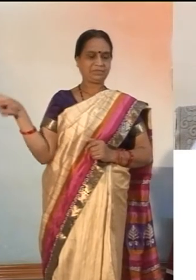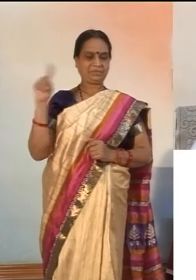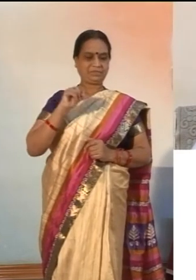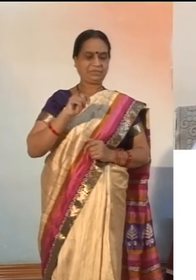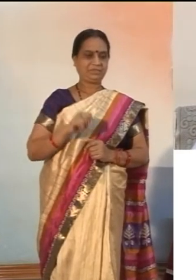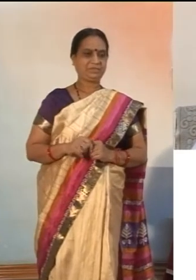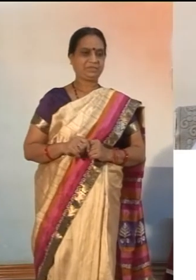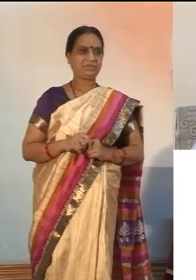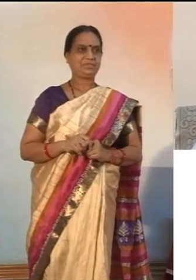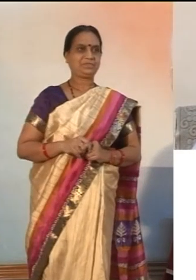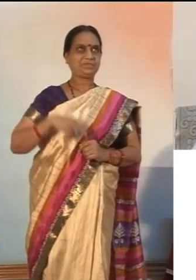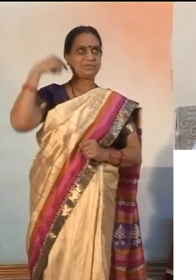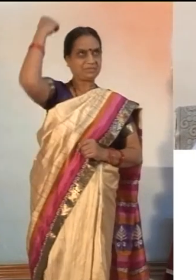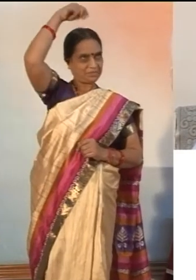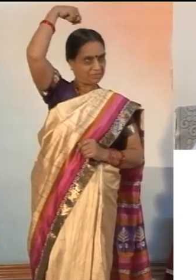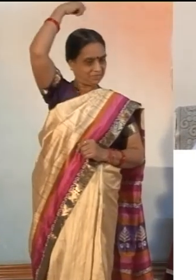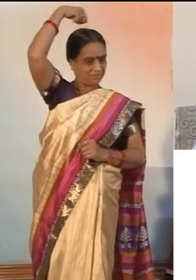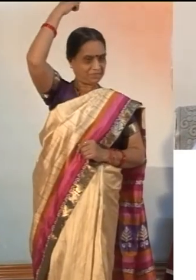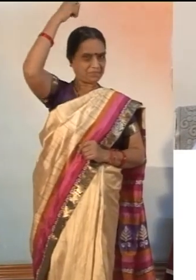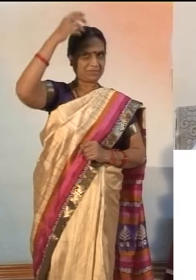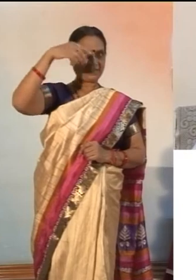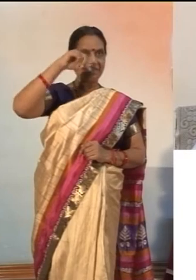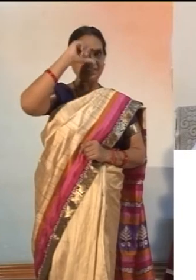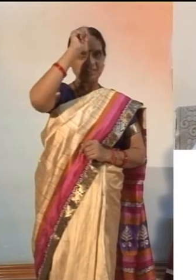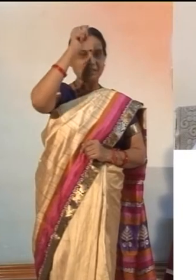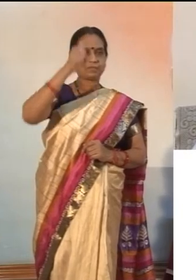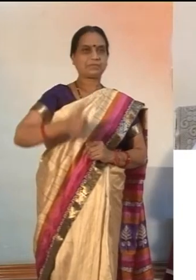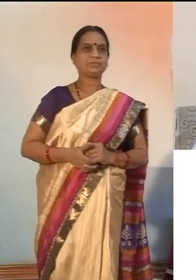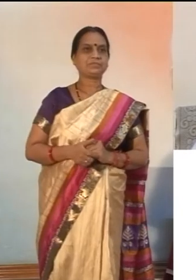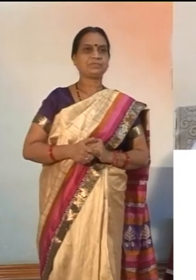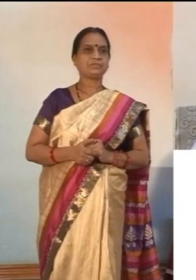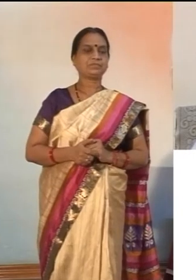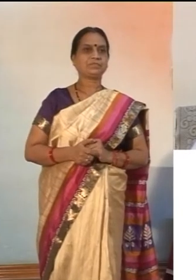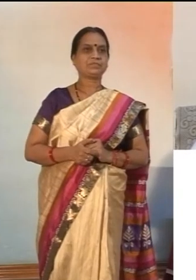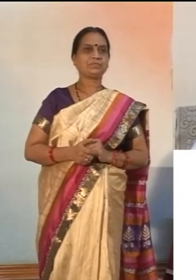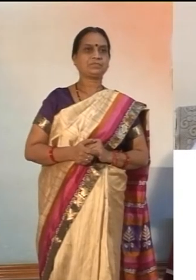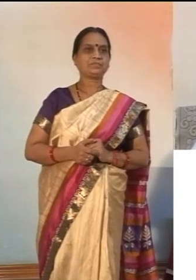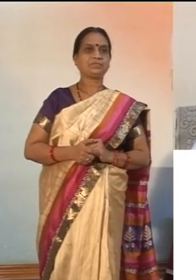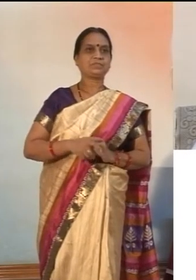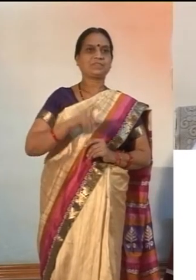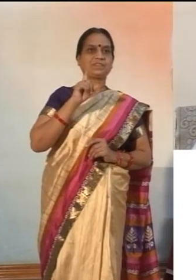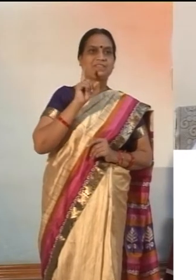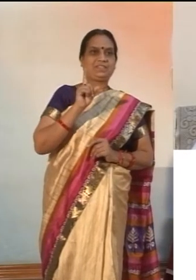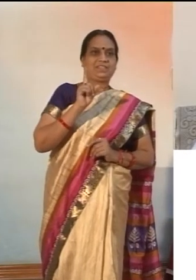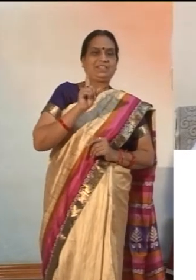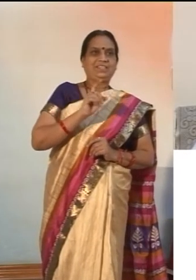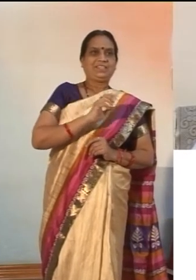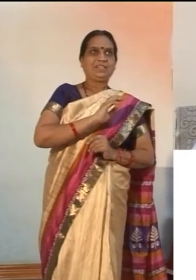सिख धर्म में कहा है, एक ओंकार